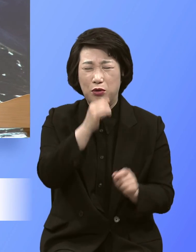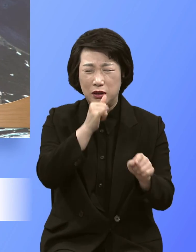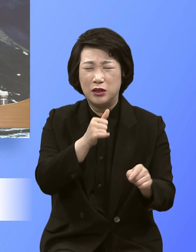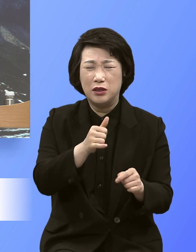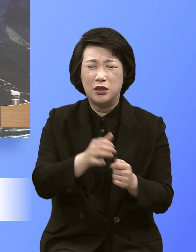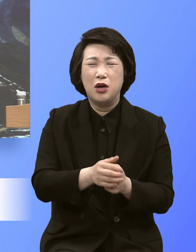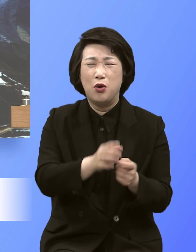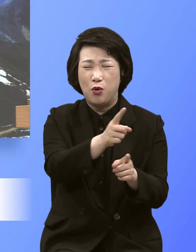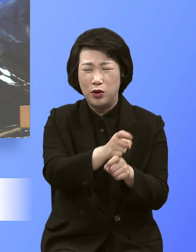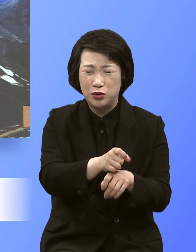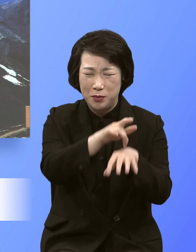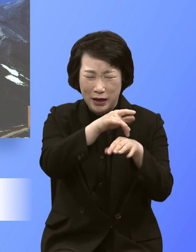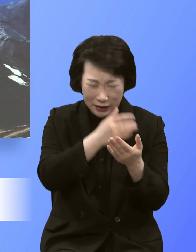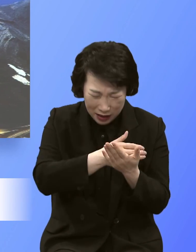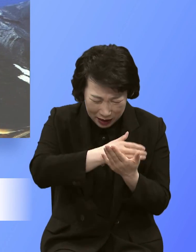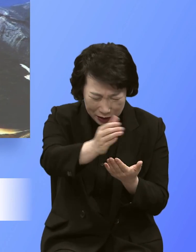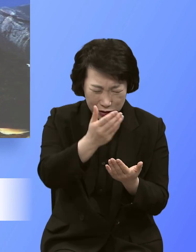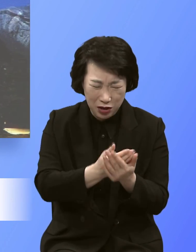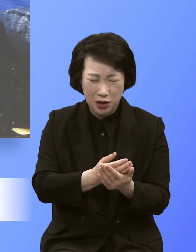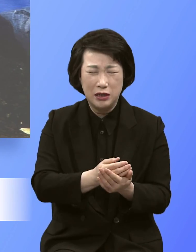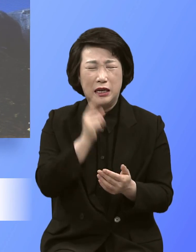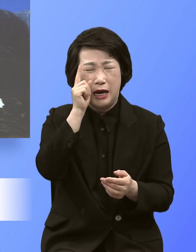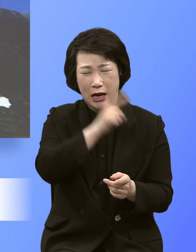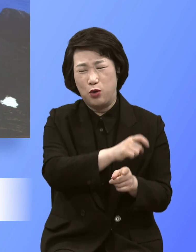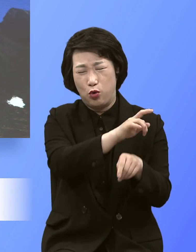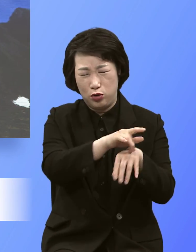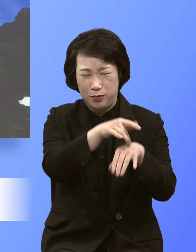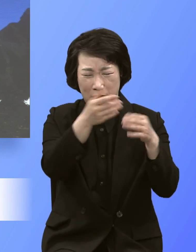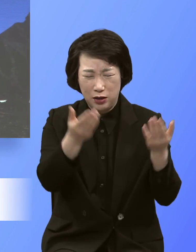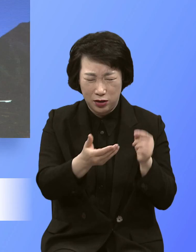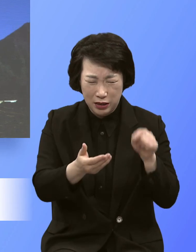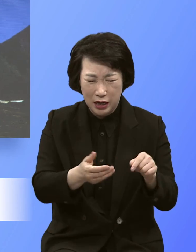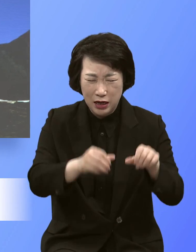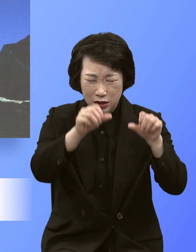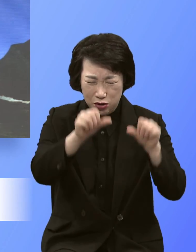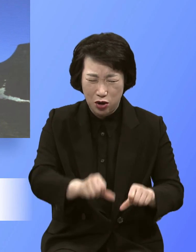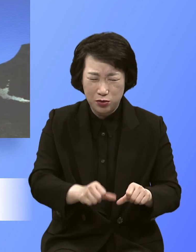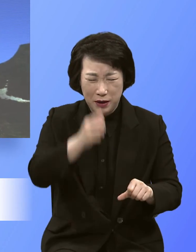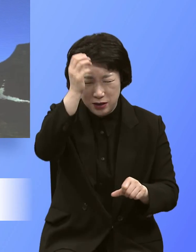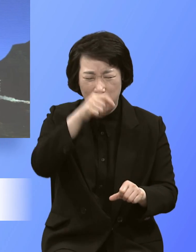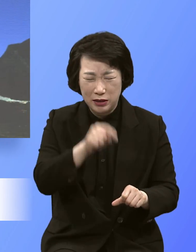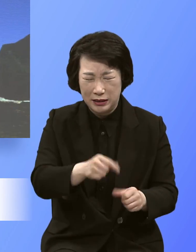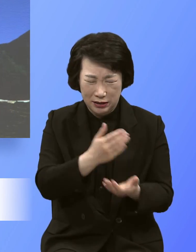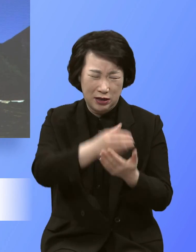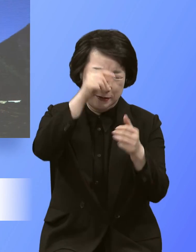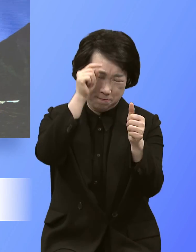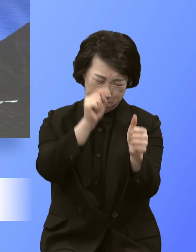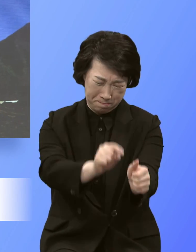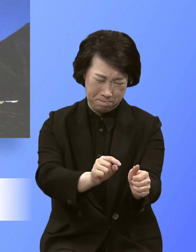도와주시옵소서. 이 마귀 사단 귀신아 이 저주받은 영아 너는